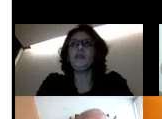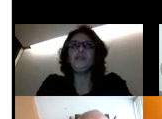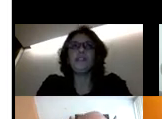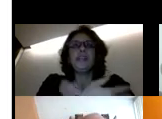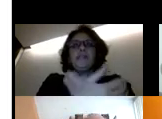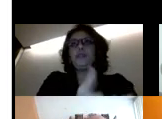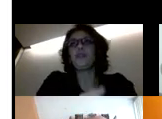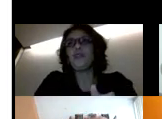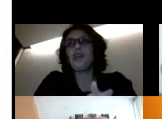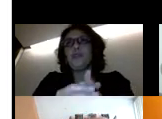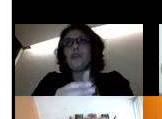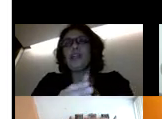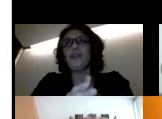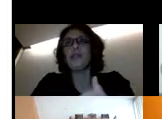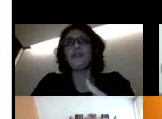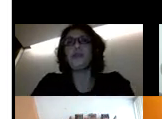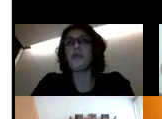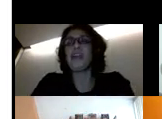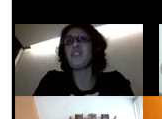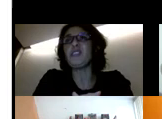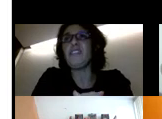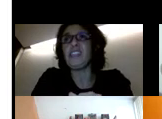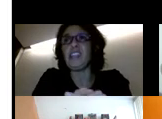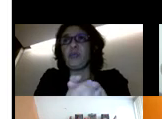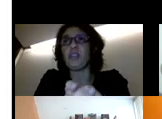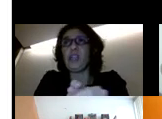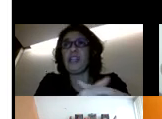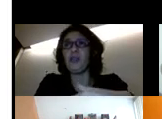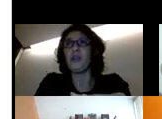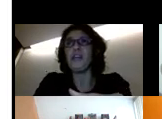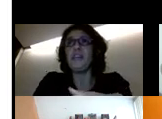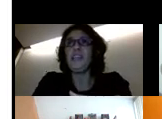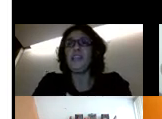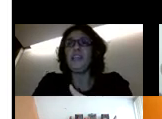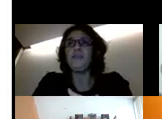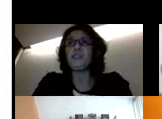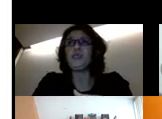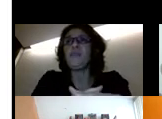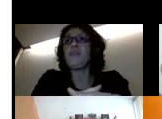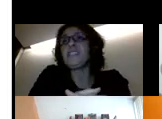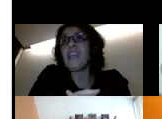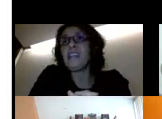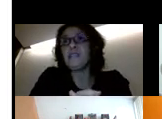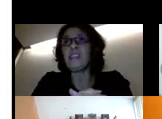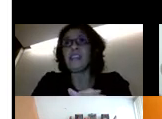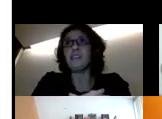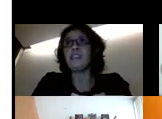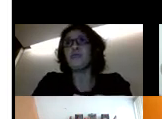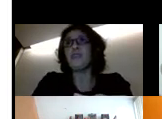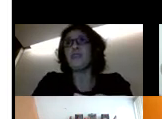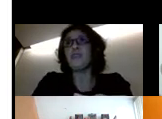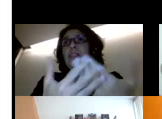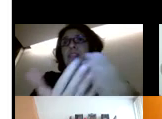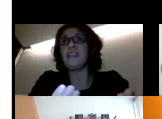quizás la pregunta que todos nos hacemos en algún minuto es como, ¿para qué nos sirve estar estudiando una lengua visual y espacial? O sea, ¿de qué nos